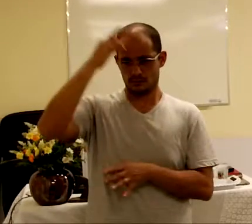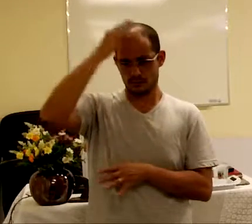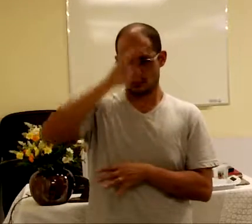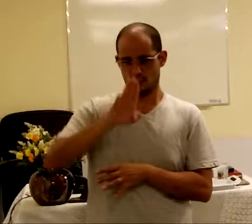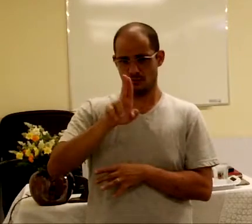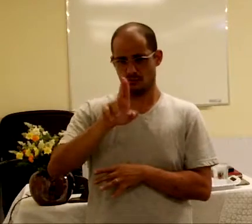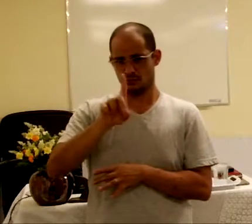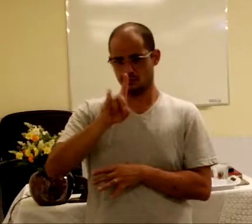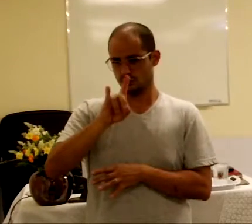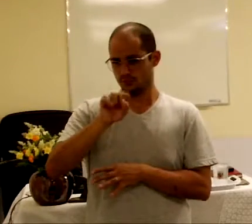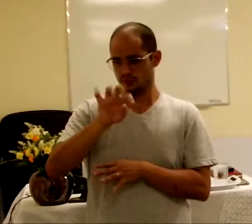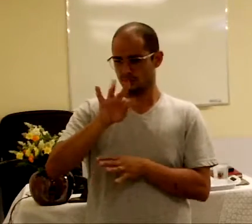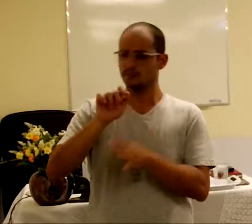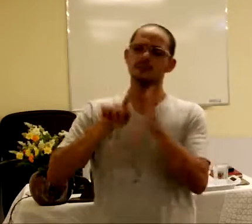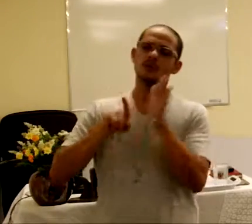a definição de milagre.